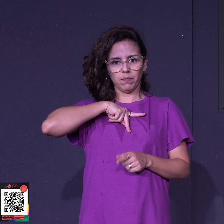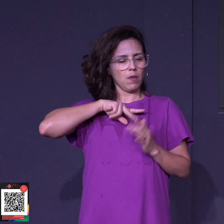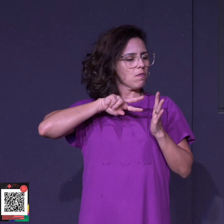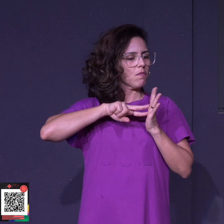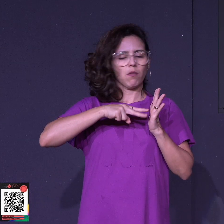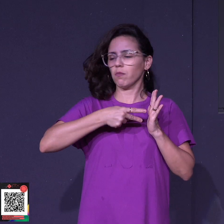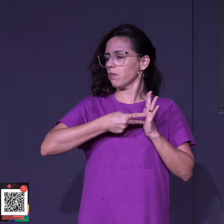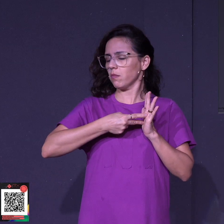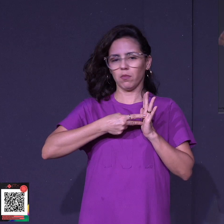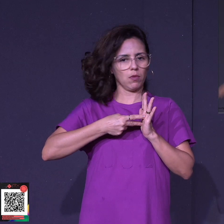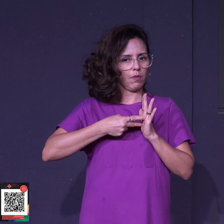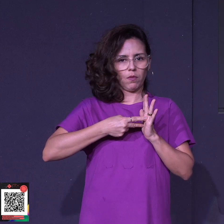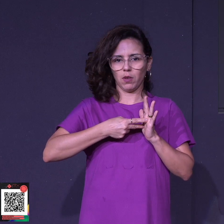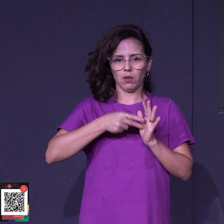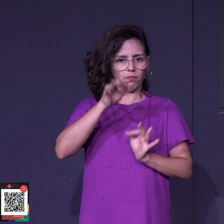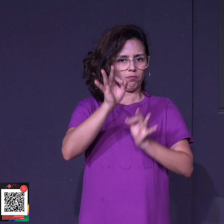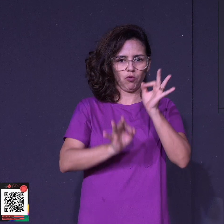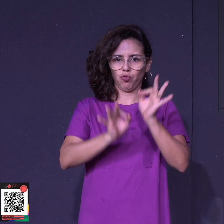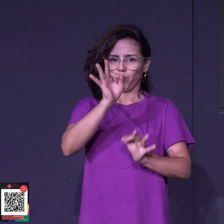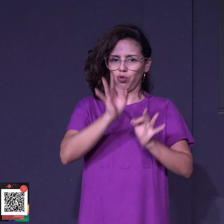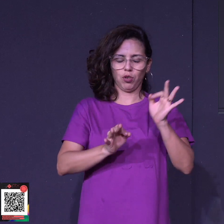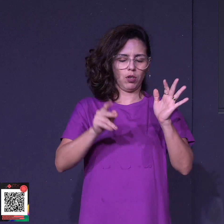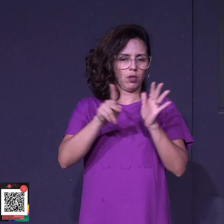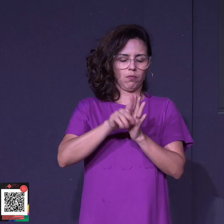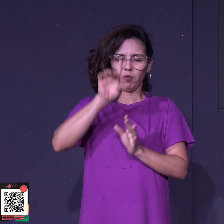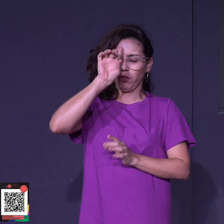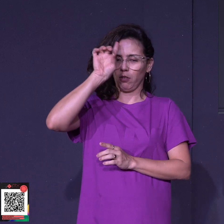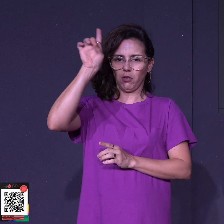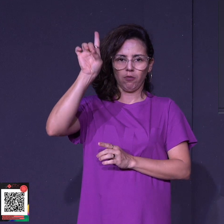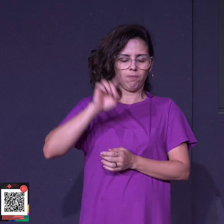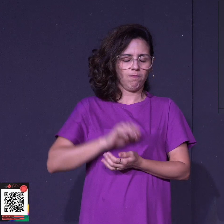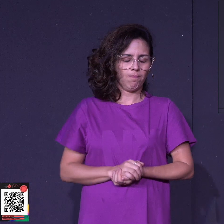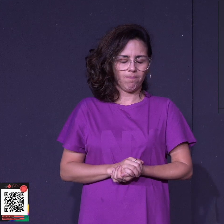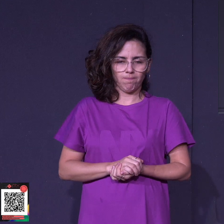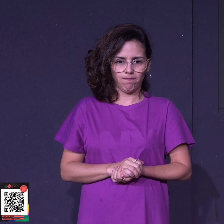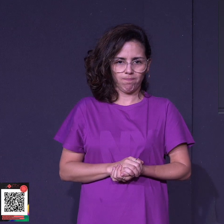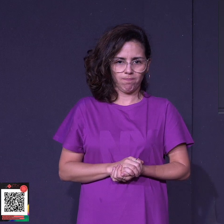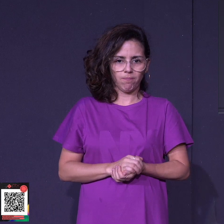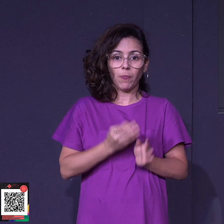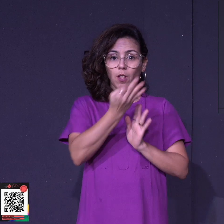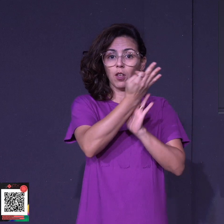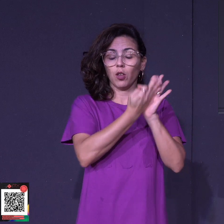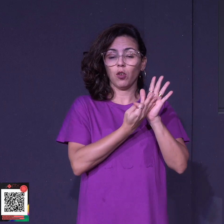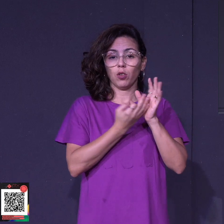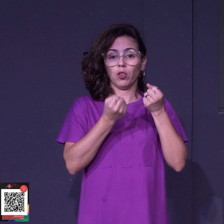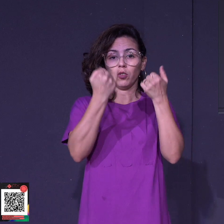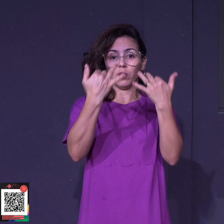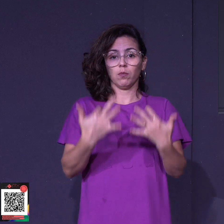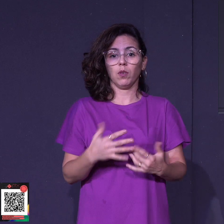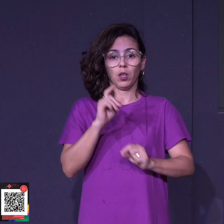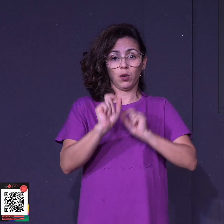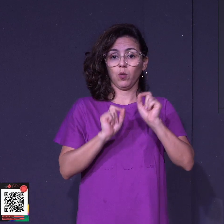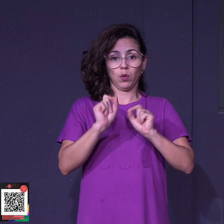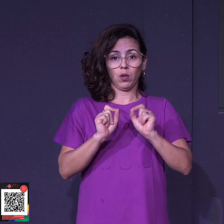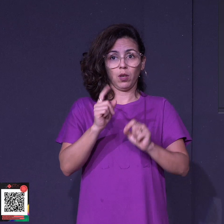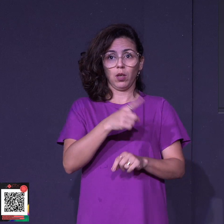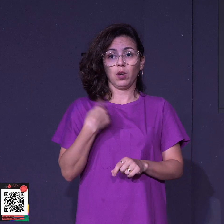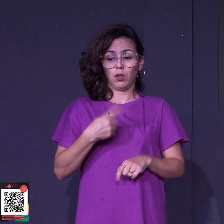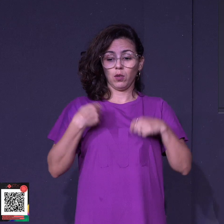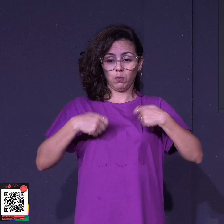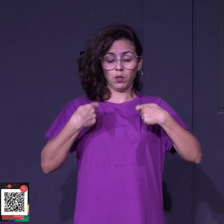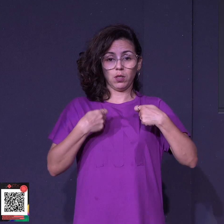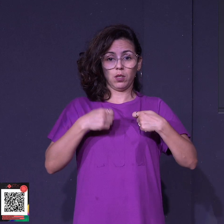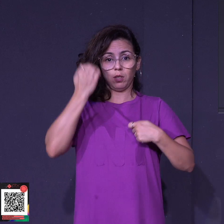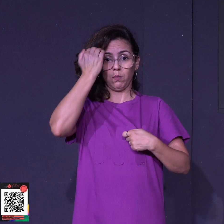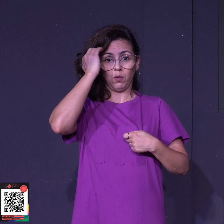produz a justiça de Deus. O que é que esse texto está dizendo? Precisamos entender, e Tiago aqui nos